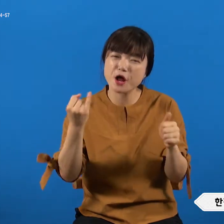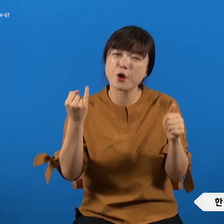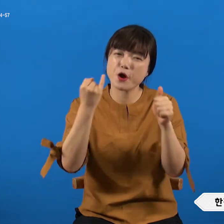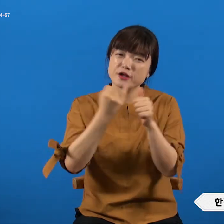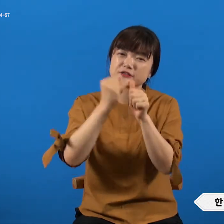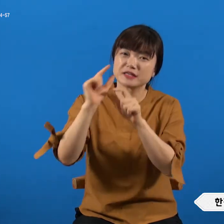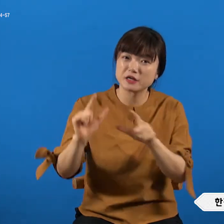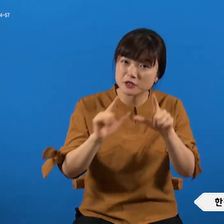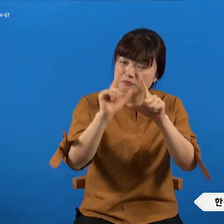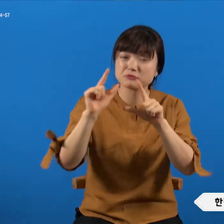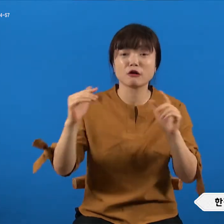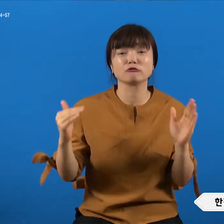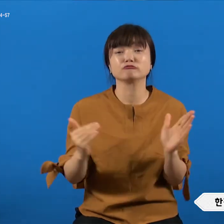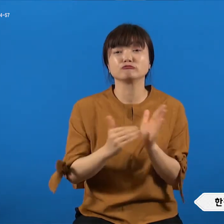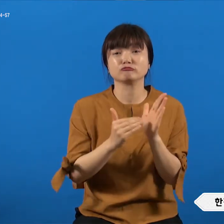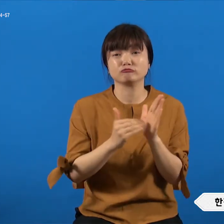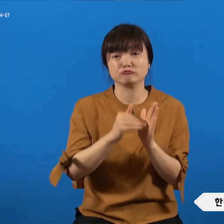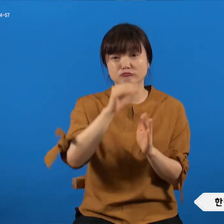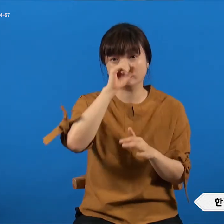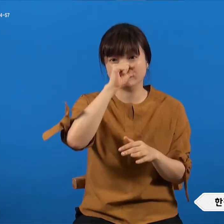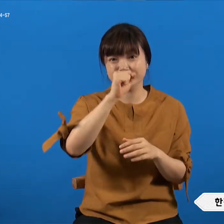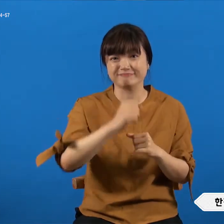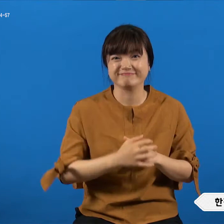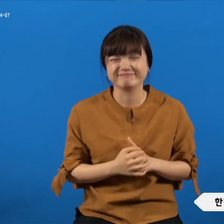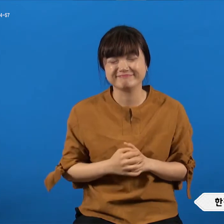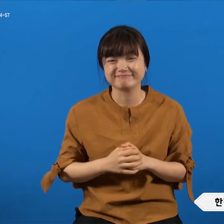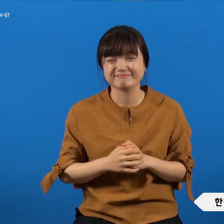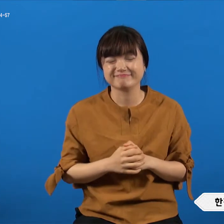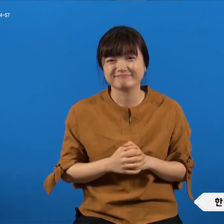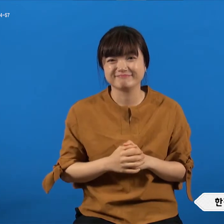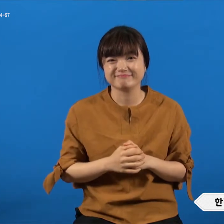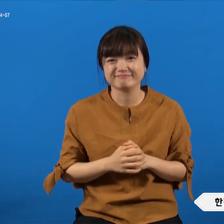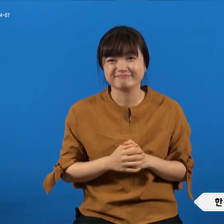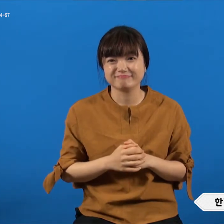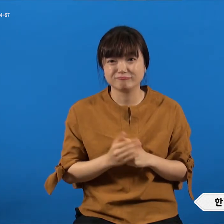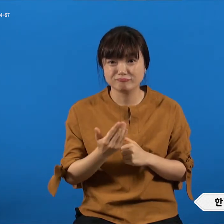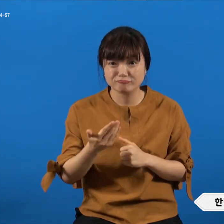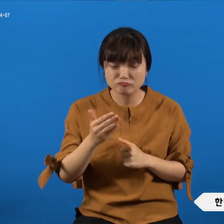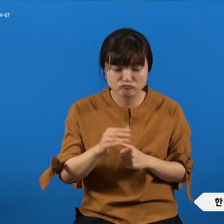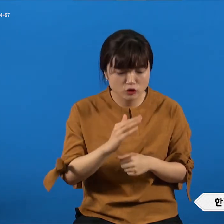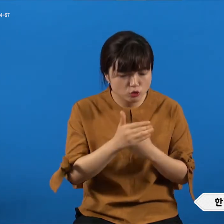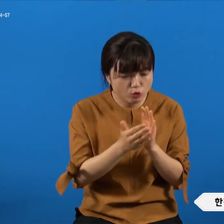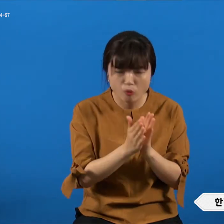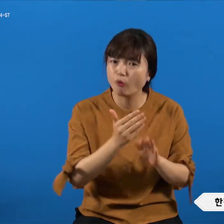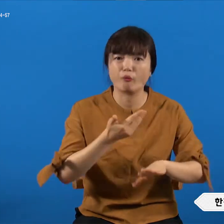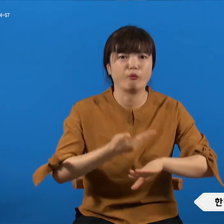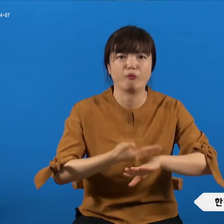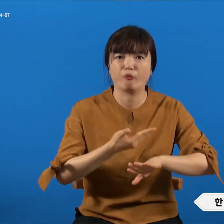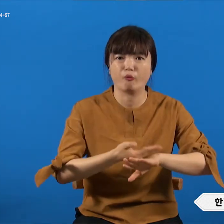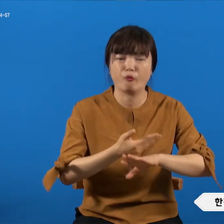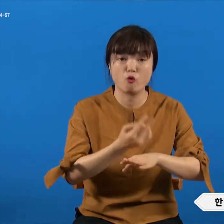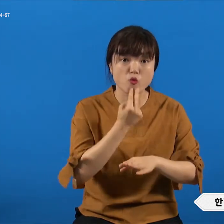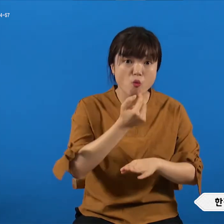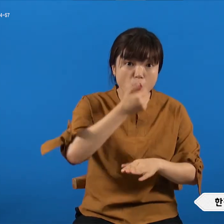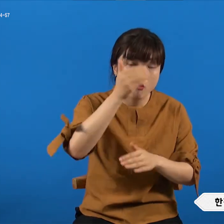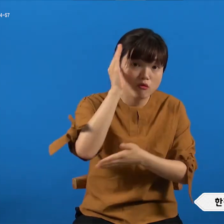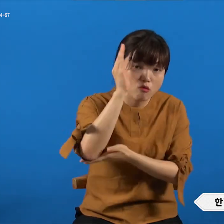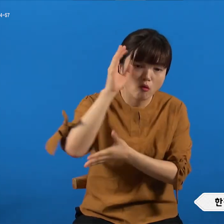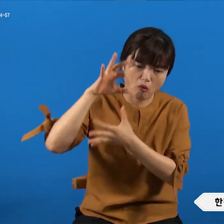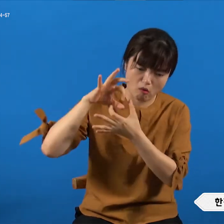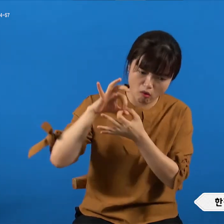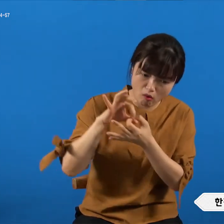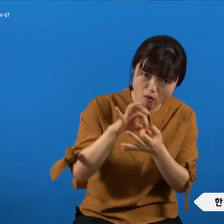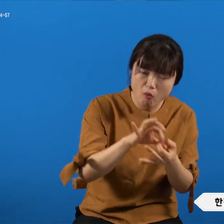End 하고 끝이 나도 좋지 않겠습니까? 그런데 성경은 요셉 이야기를